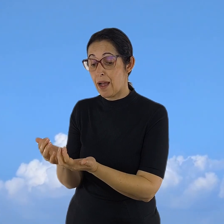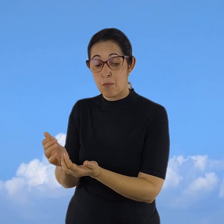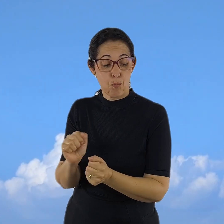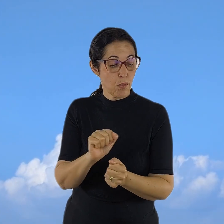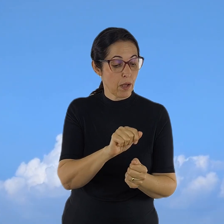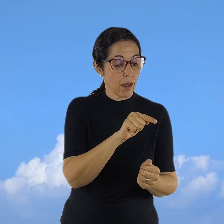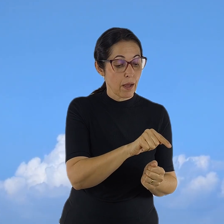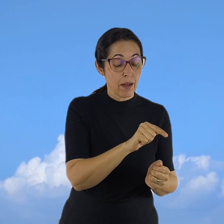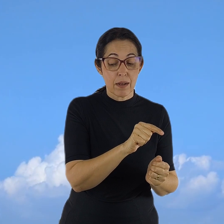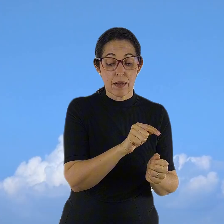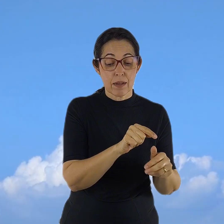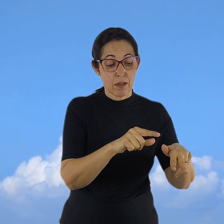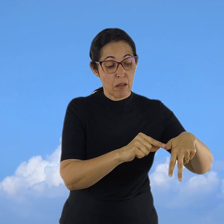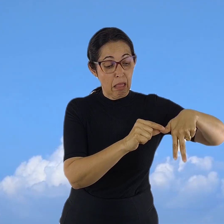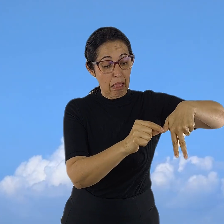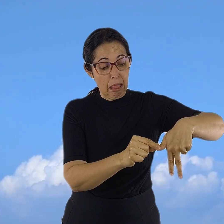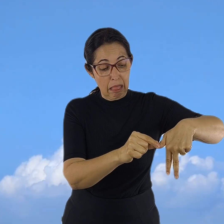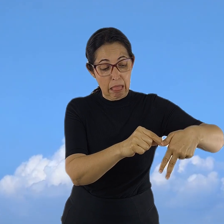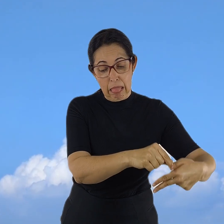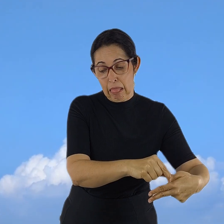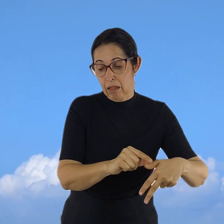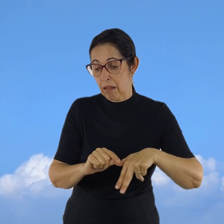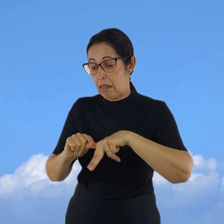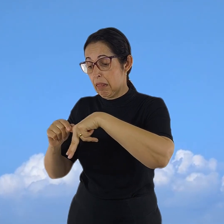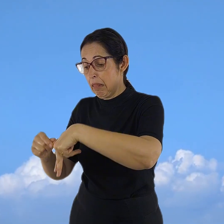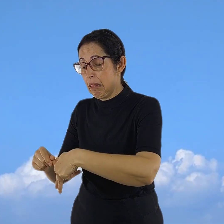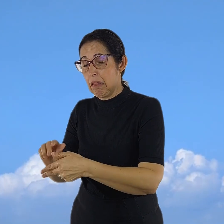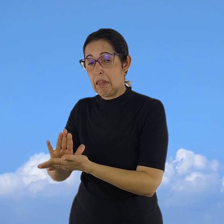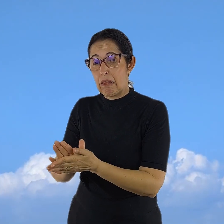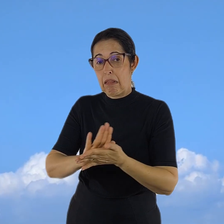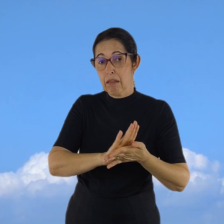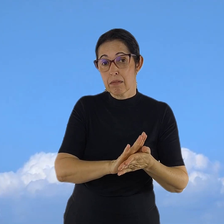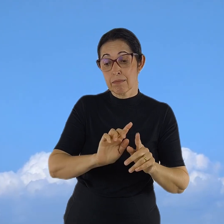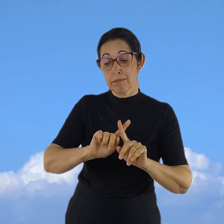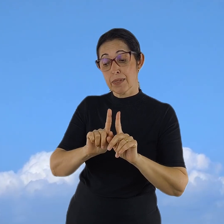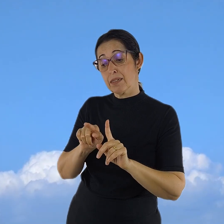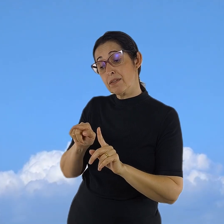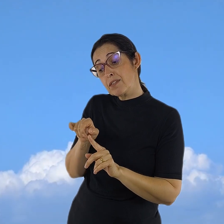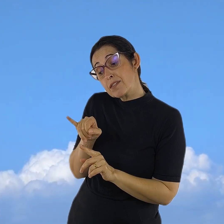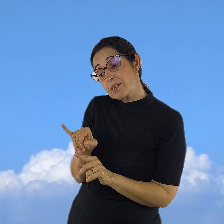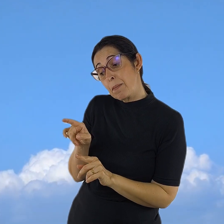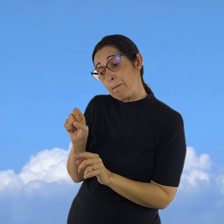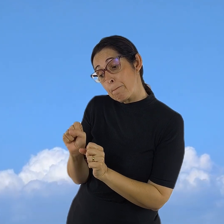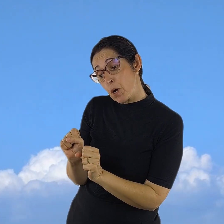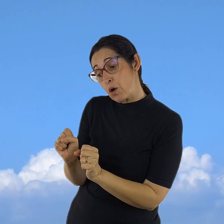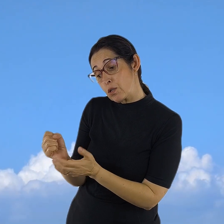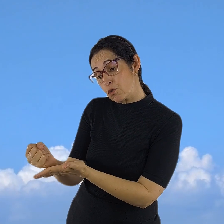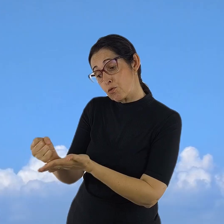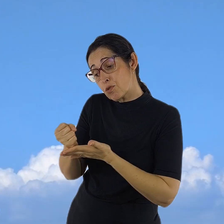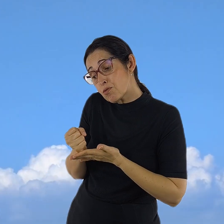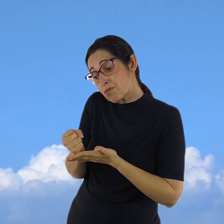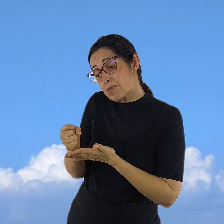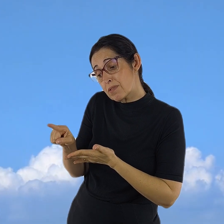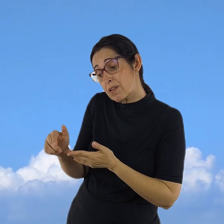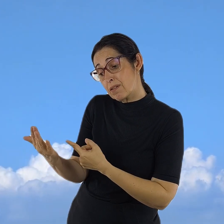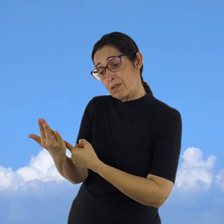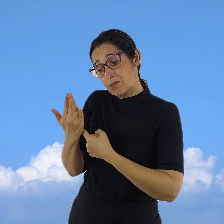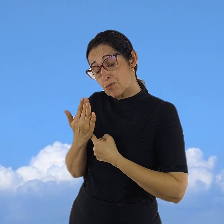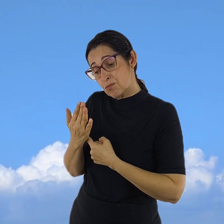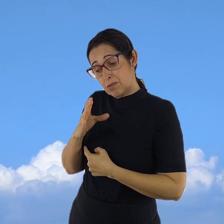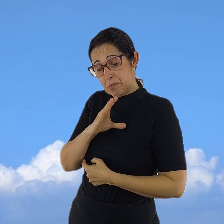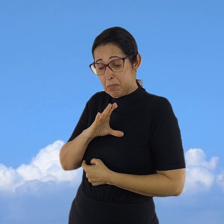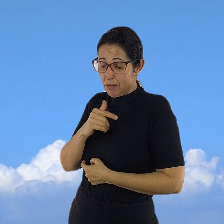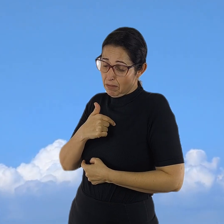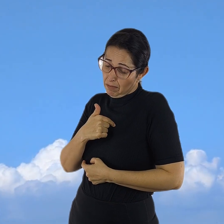para destruir. Mas se tu podes fazer alguma coisa, tem compaixão de nós e